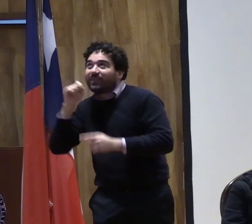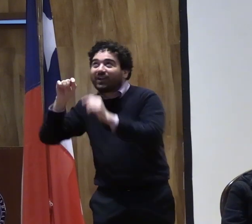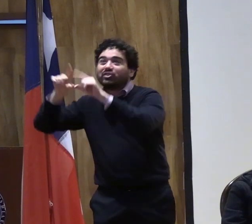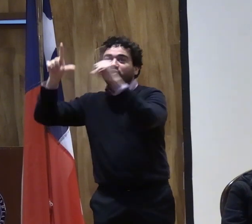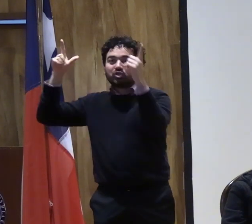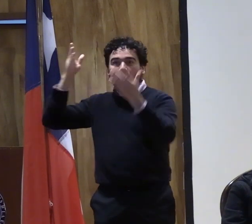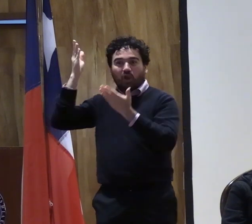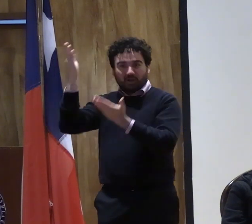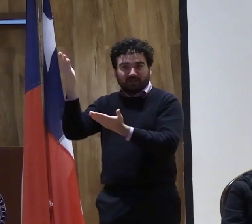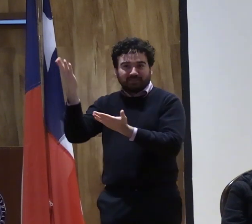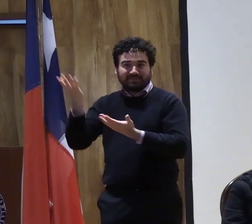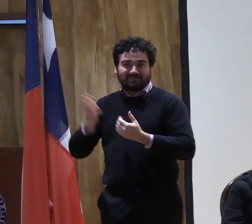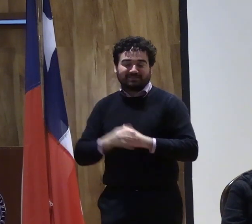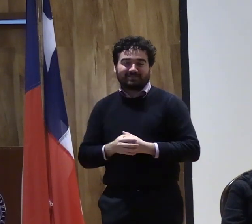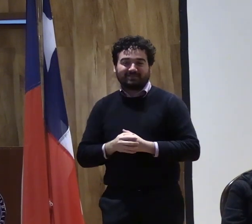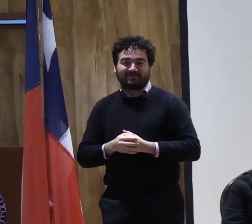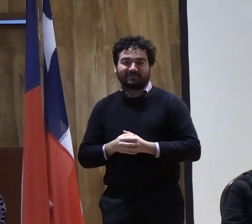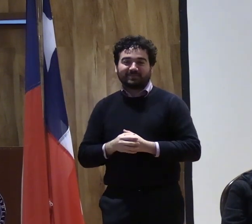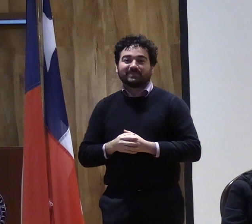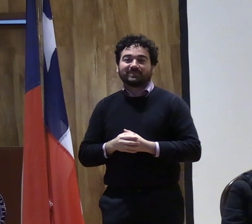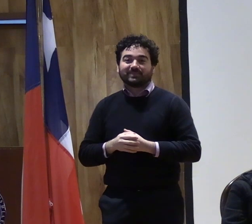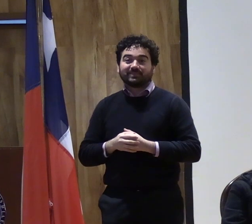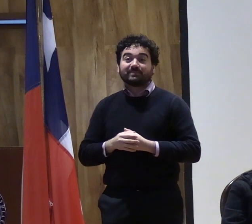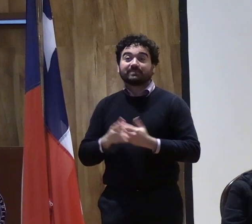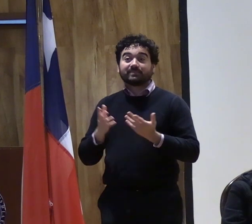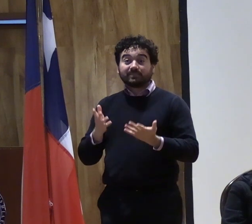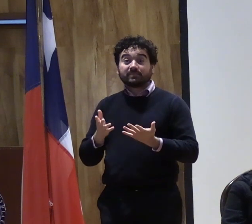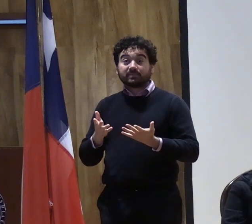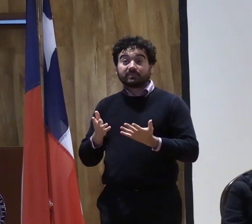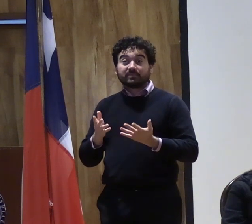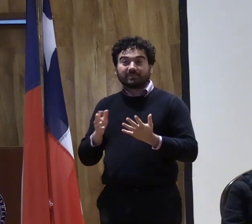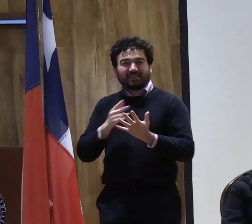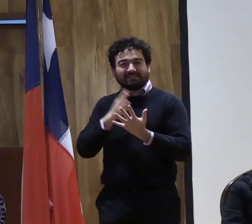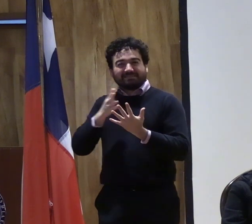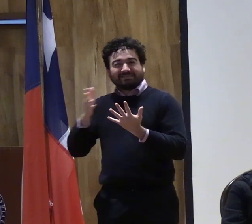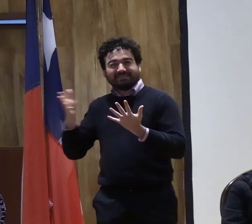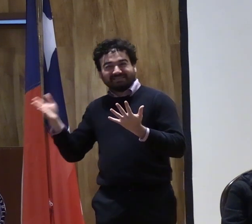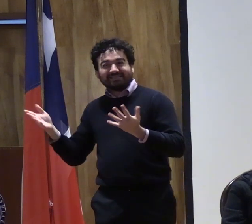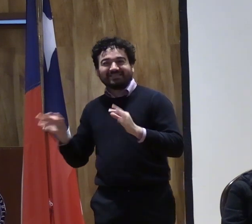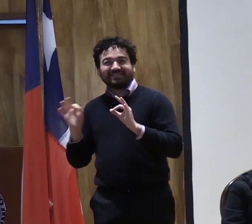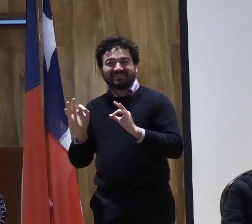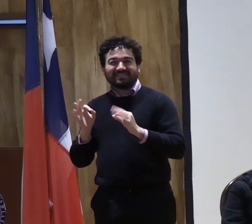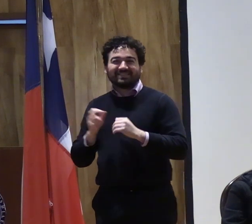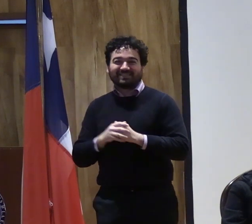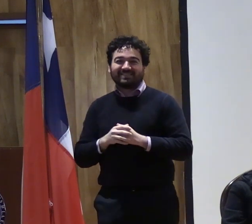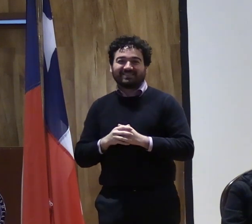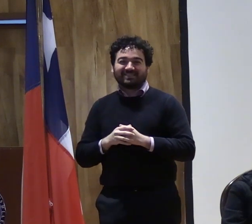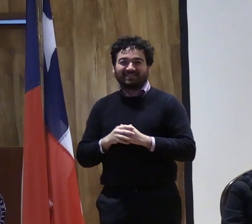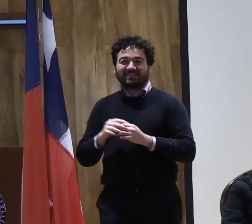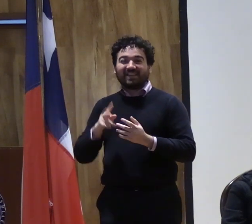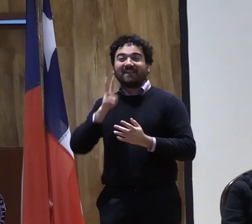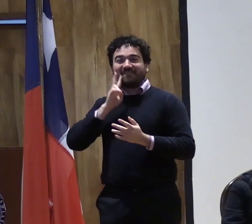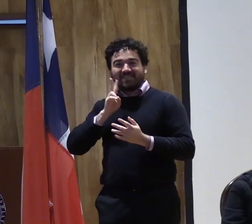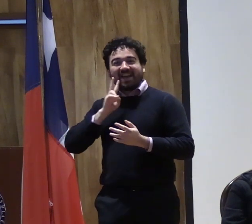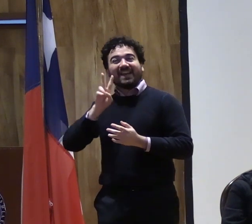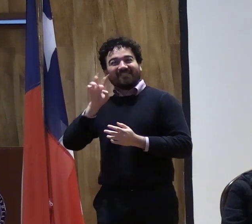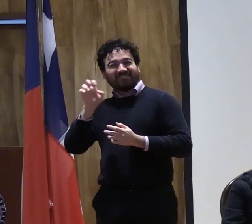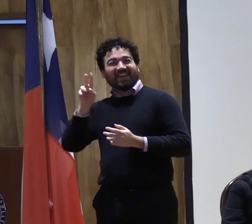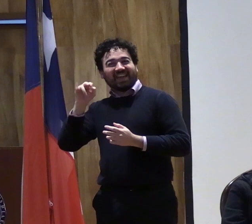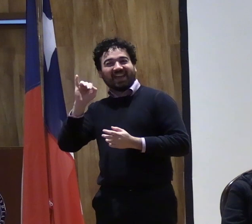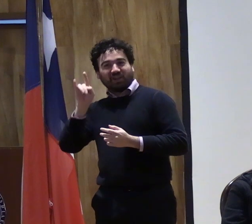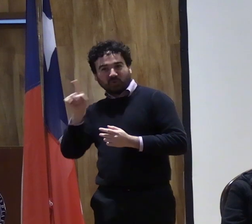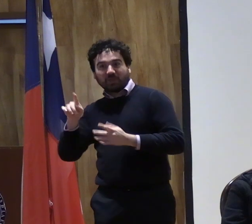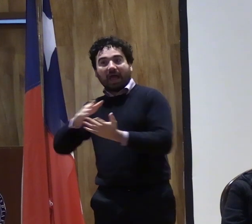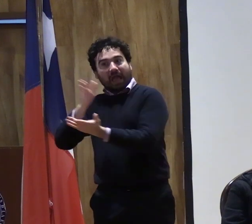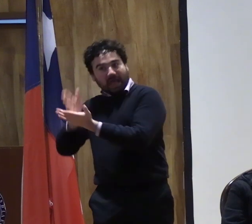el domingo. Pero el Sol, es lejos lo más importante, algo que no está de más decir. Si alguien hoy